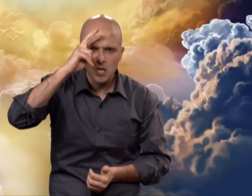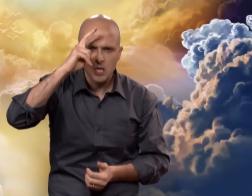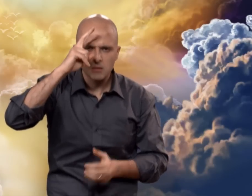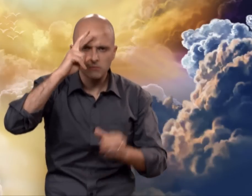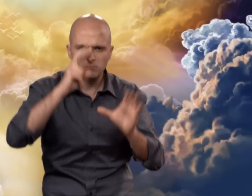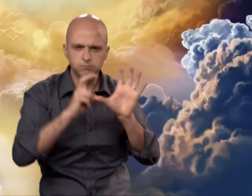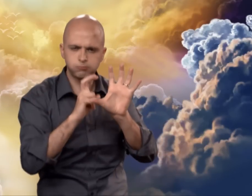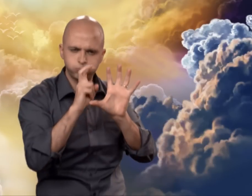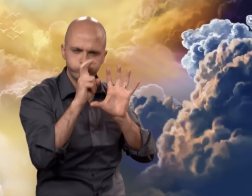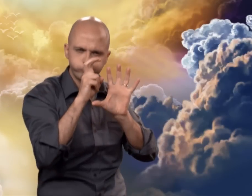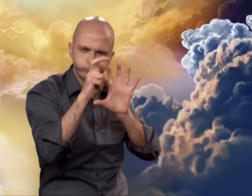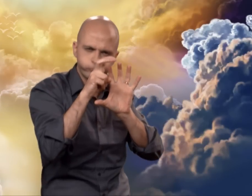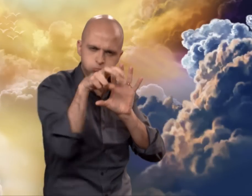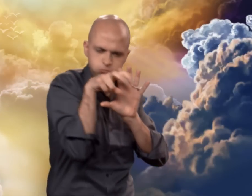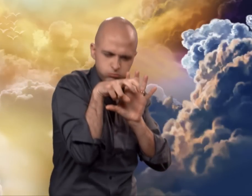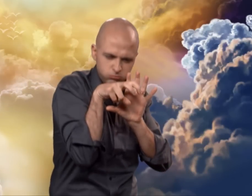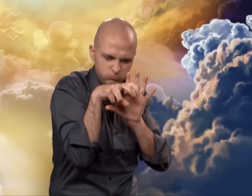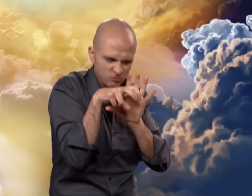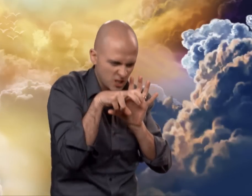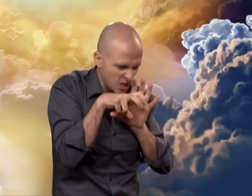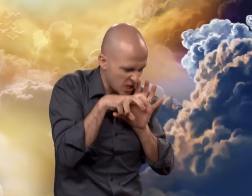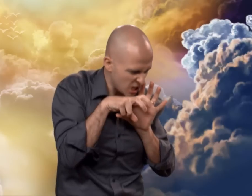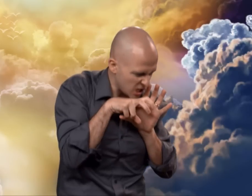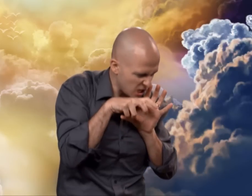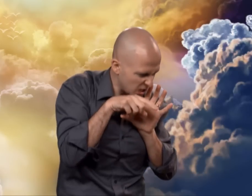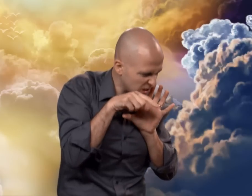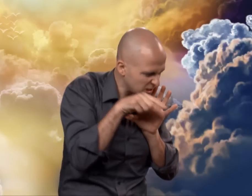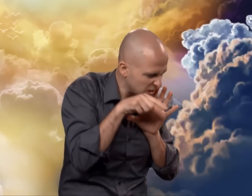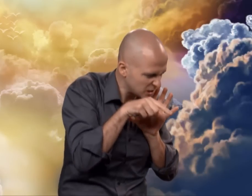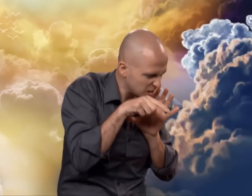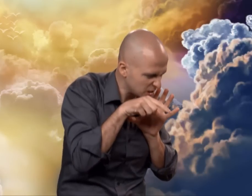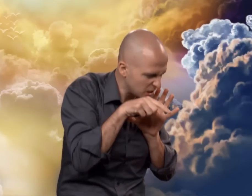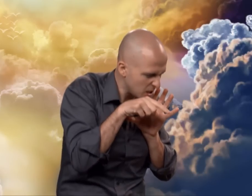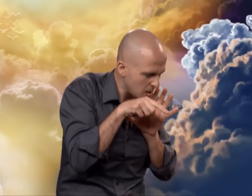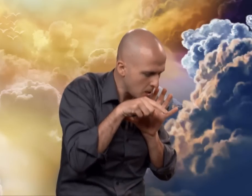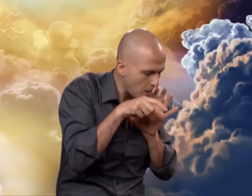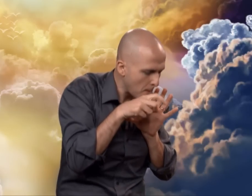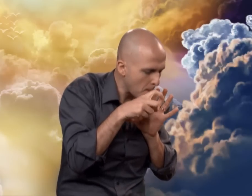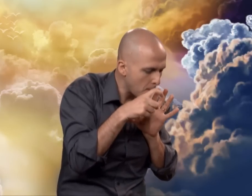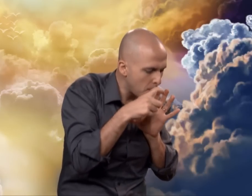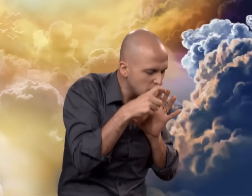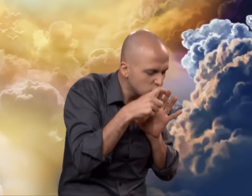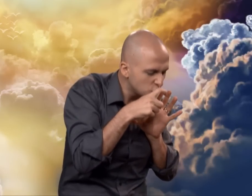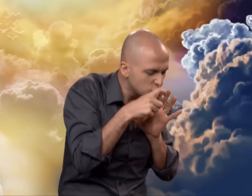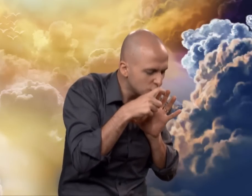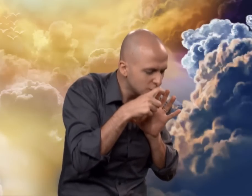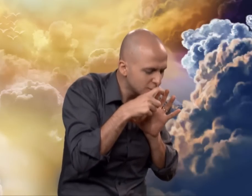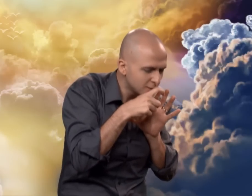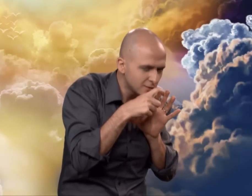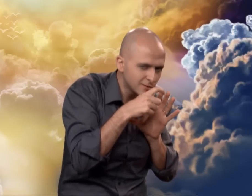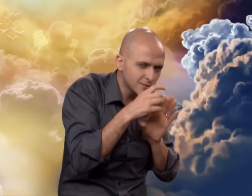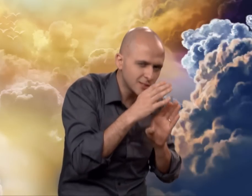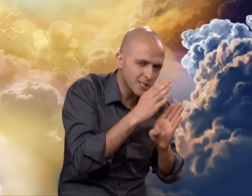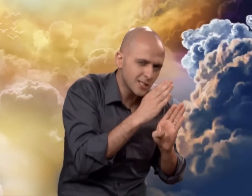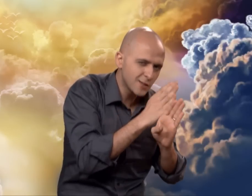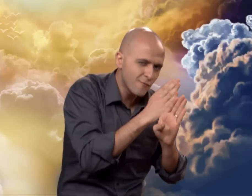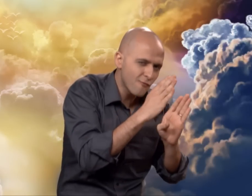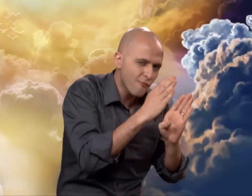sentença divina, a alma que pecar, essa morrerá, em realidade significa a alma que pecar não